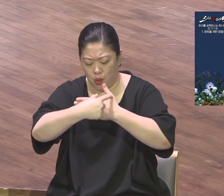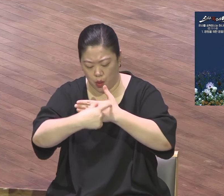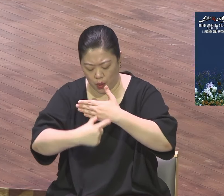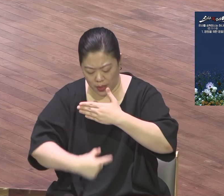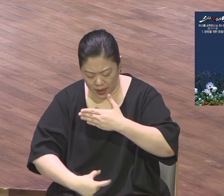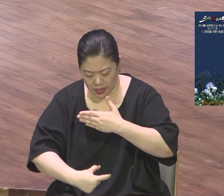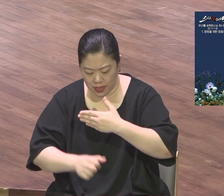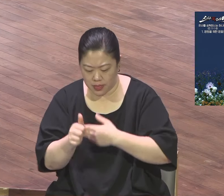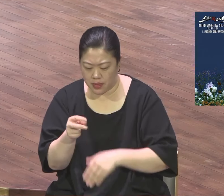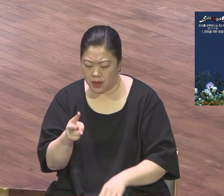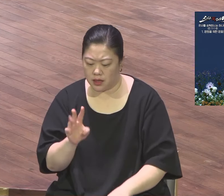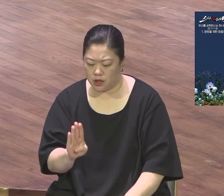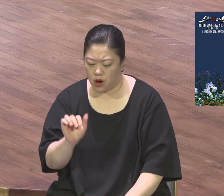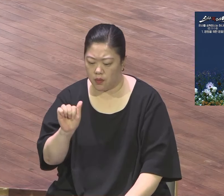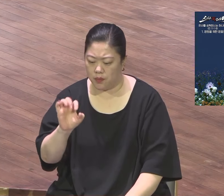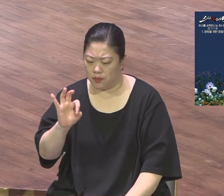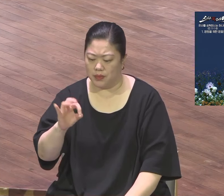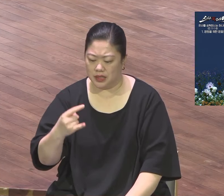협의회